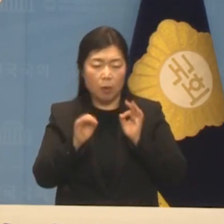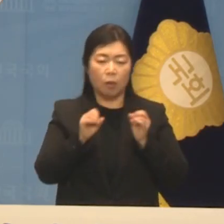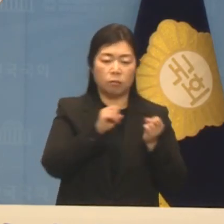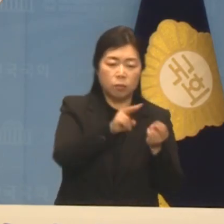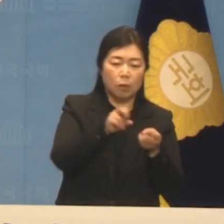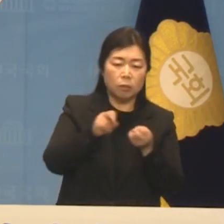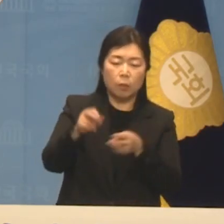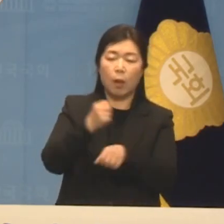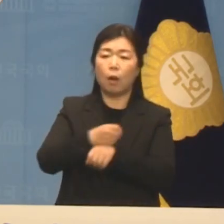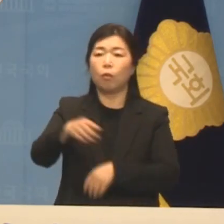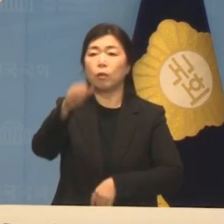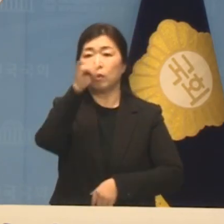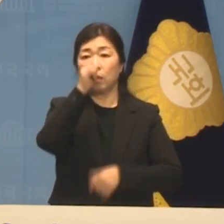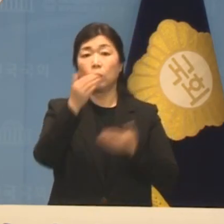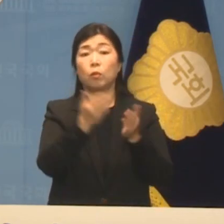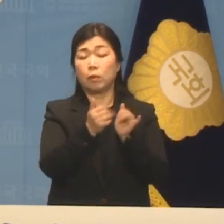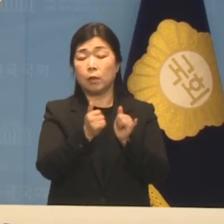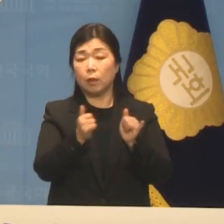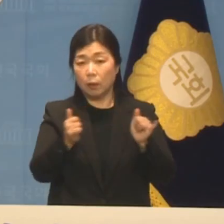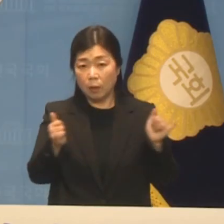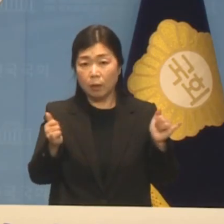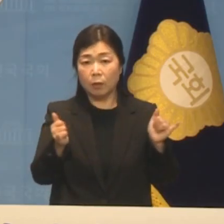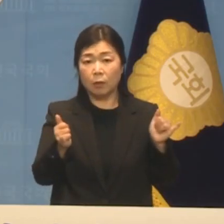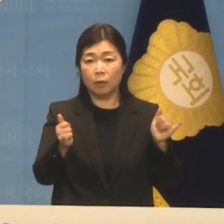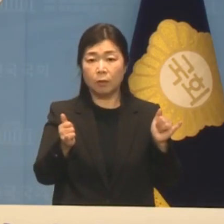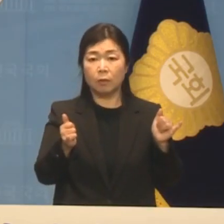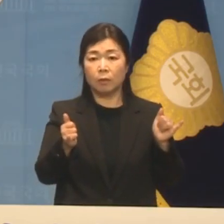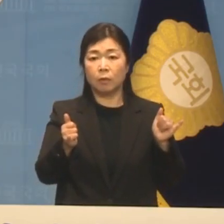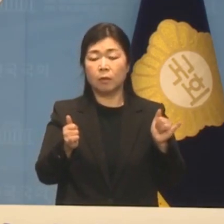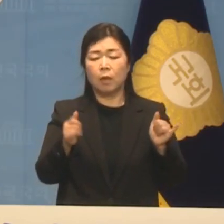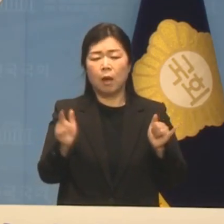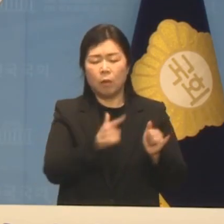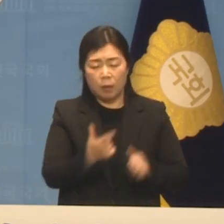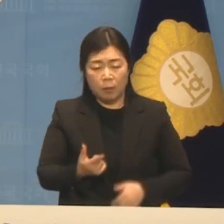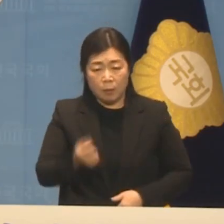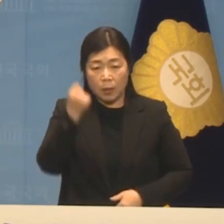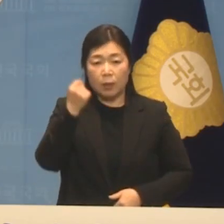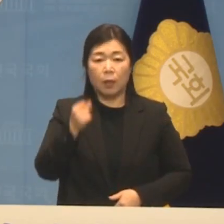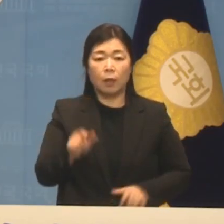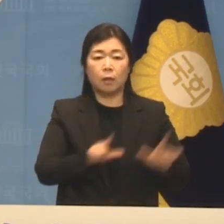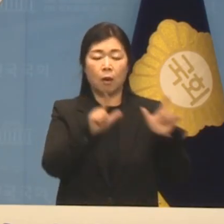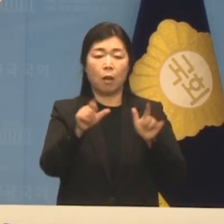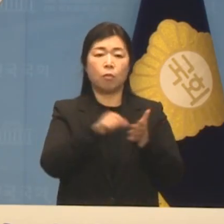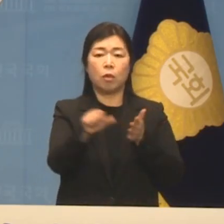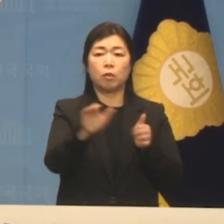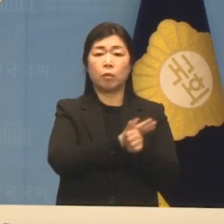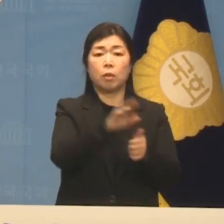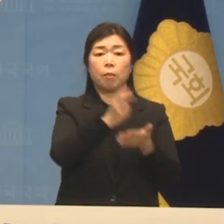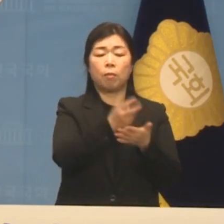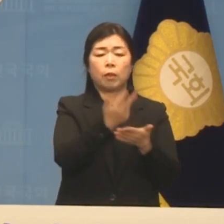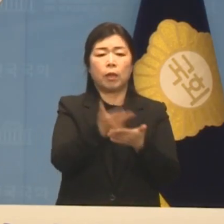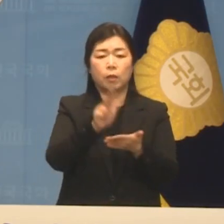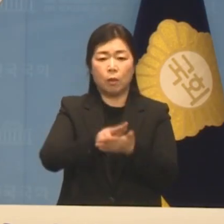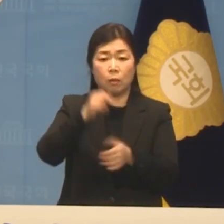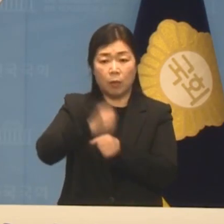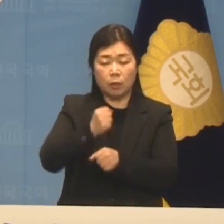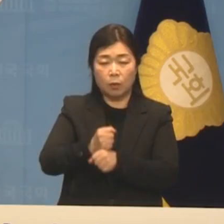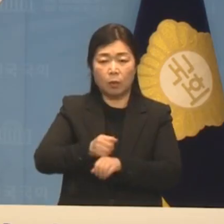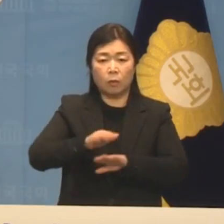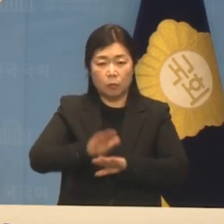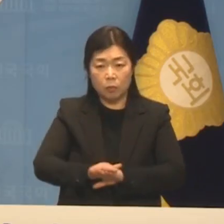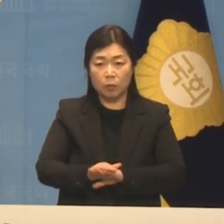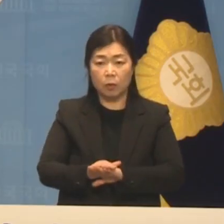소중한 물건을 배송하고 있을 택배 노동자들에게 하루라도 빨리 생활물류서비스법 개정 소식이 닿을 수